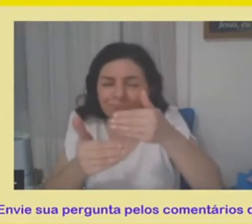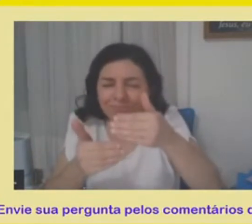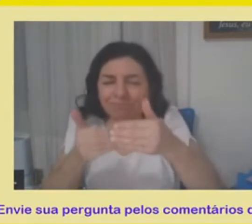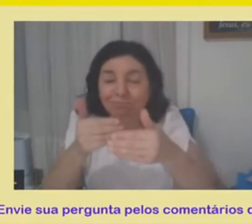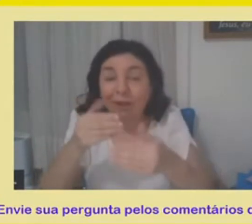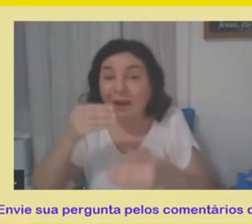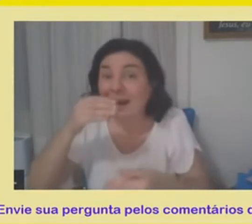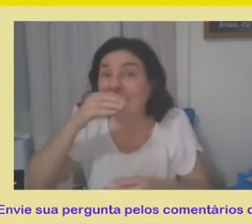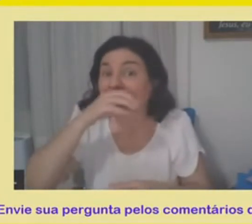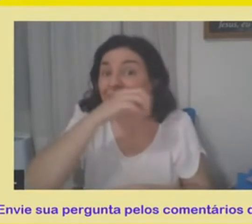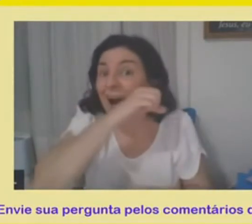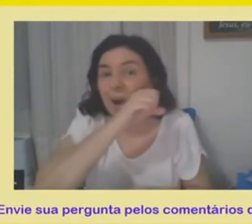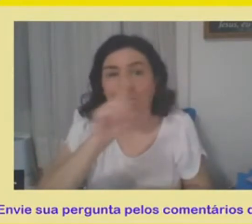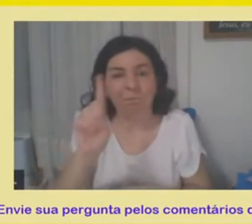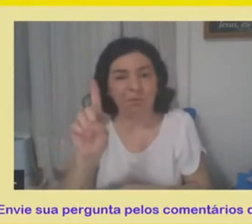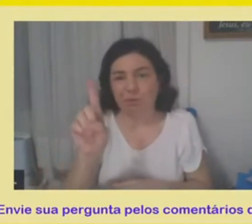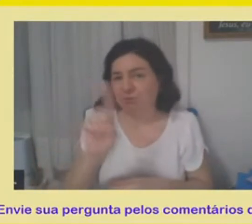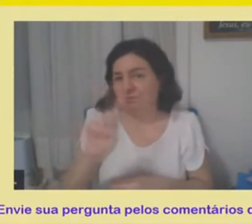assim ele vai indo.